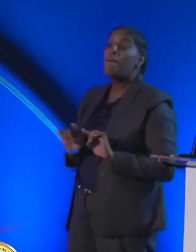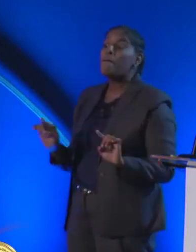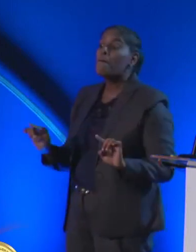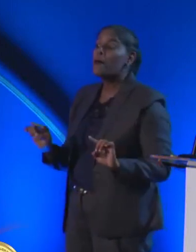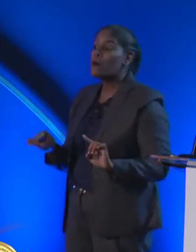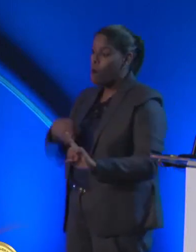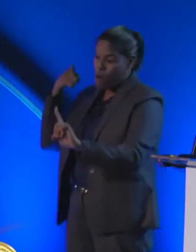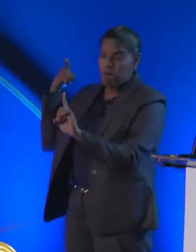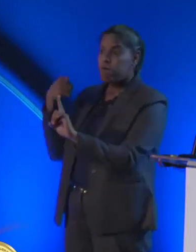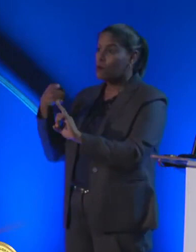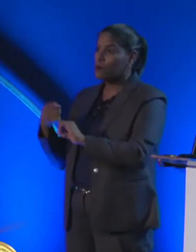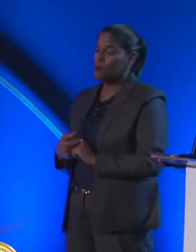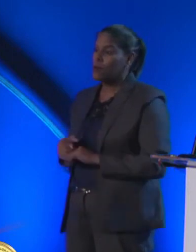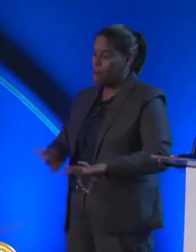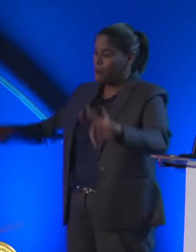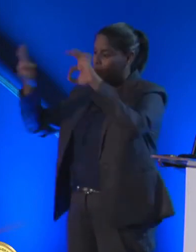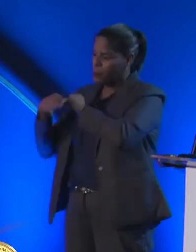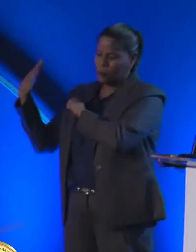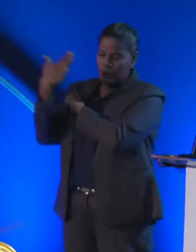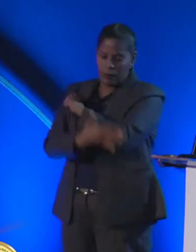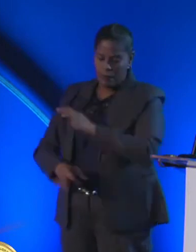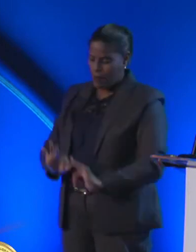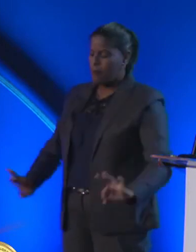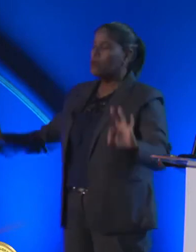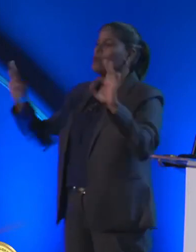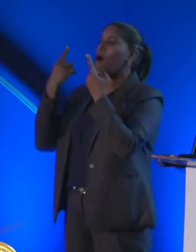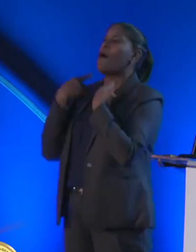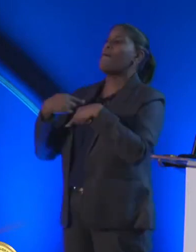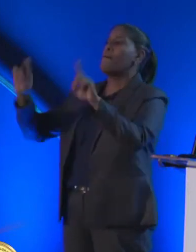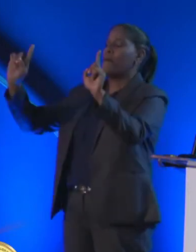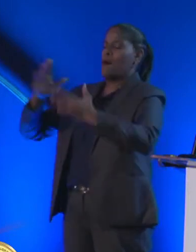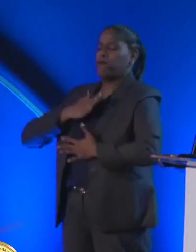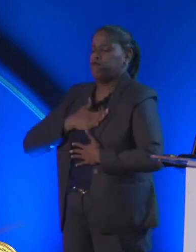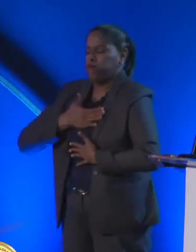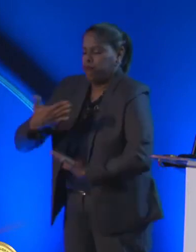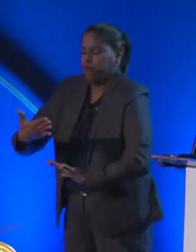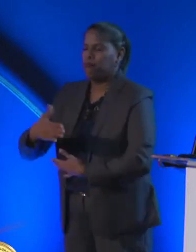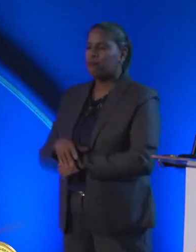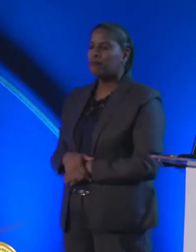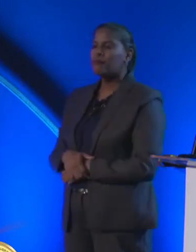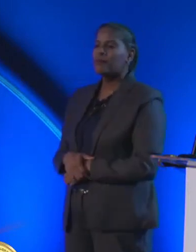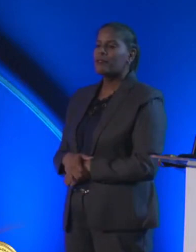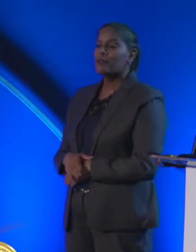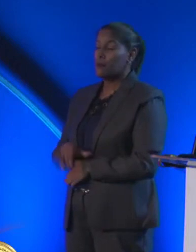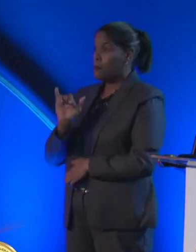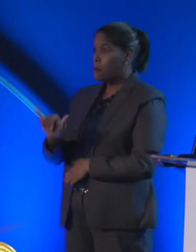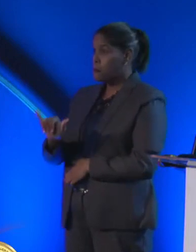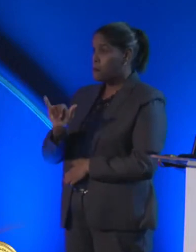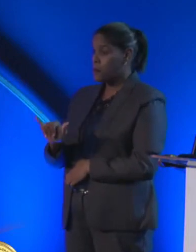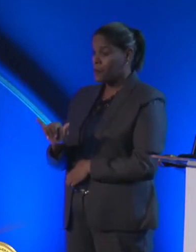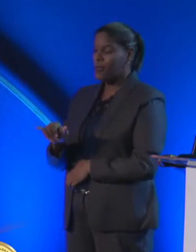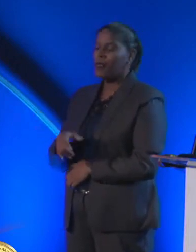clav para el país vidas de éxito y de entrega ciudadana por tanto